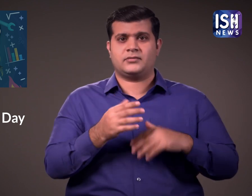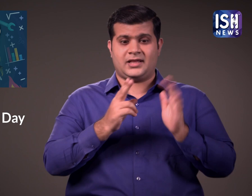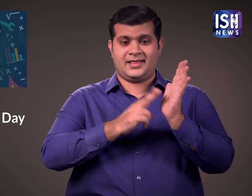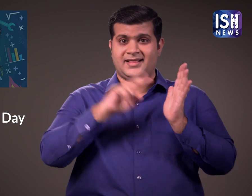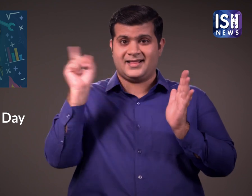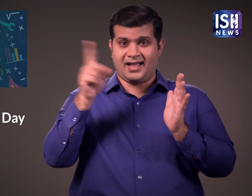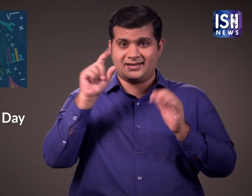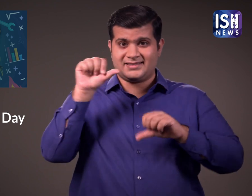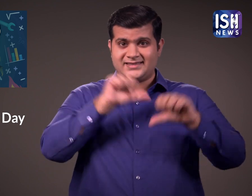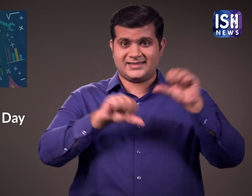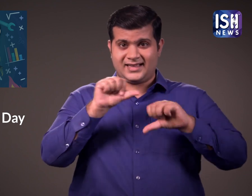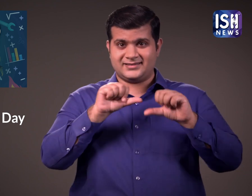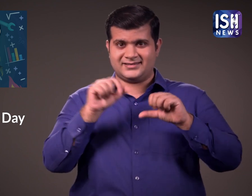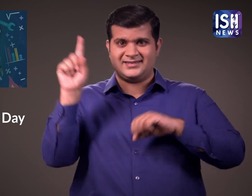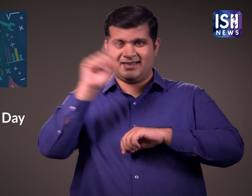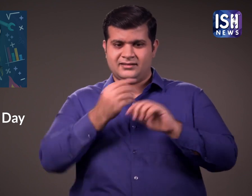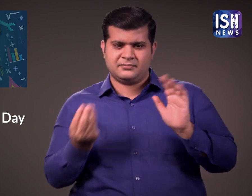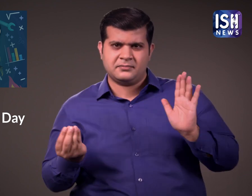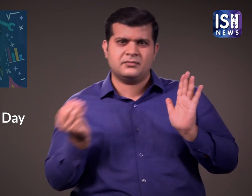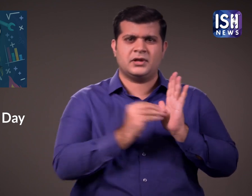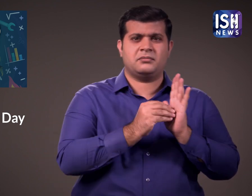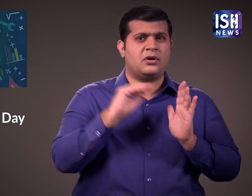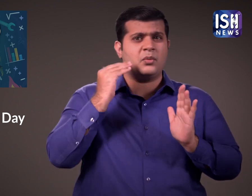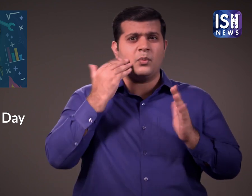तो हमने राष्ट्य विज्ञान दिवस कब मनाना शुरू किया